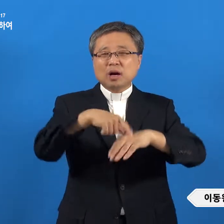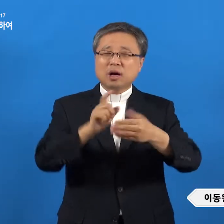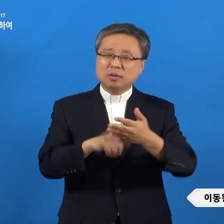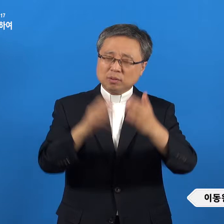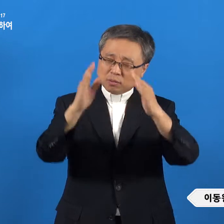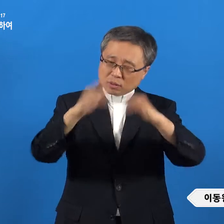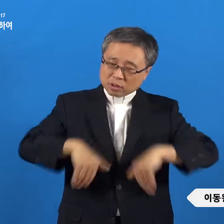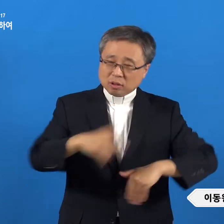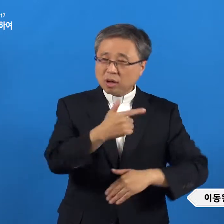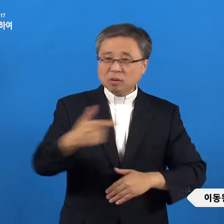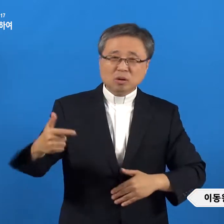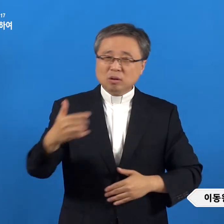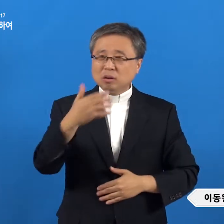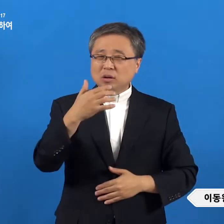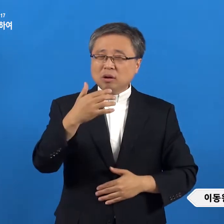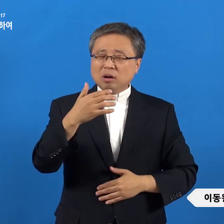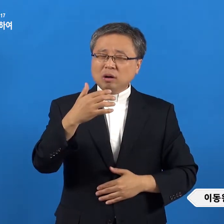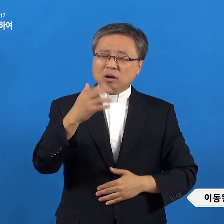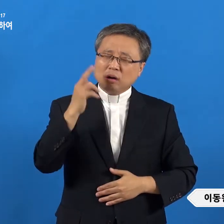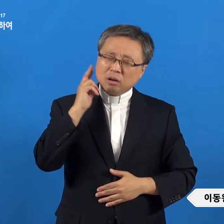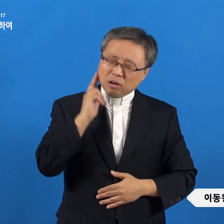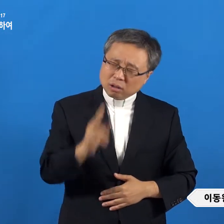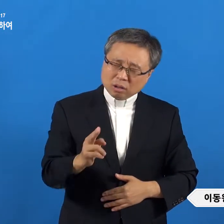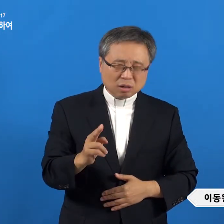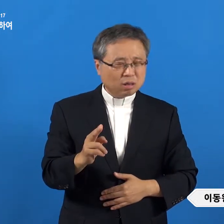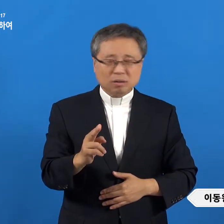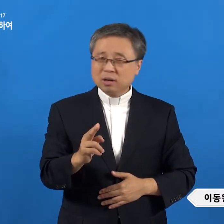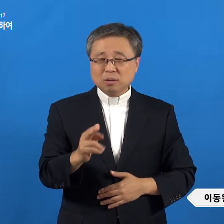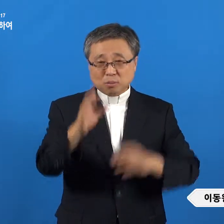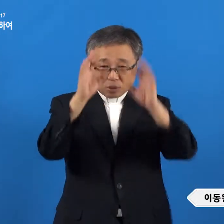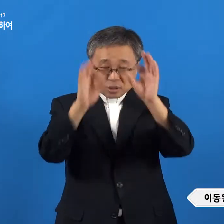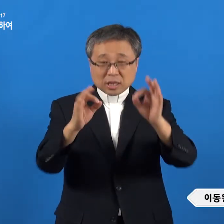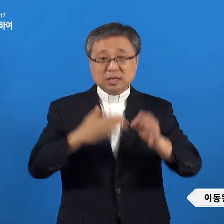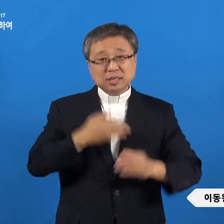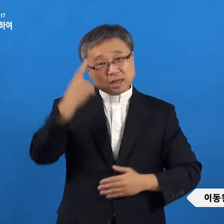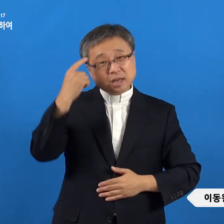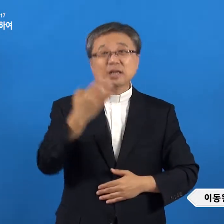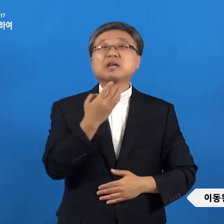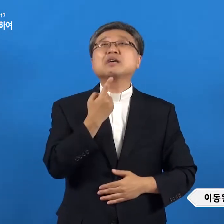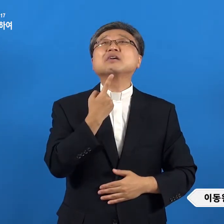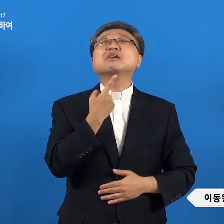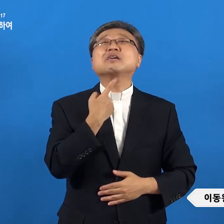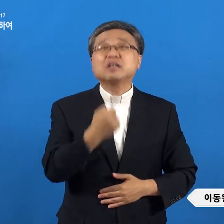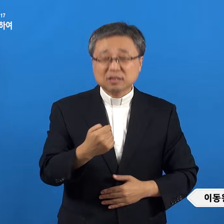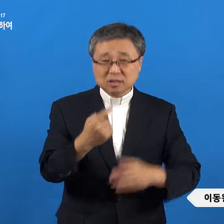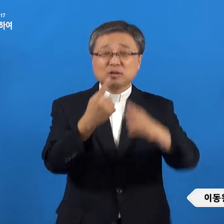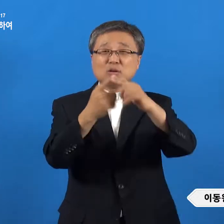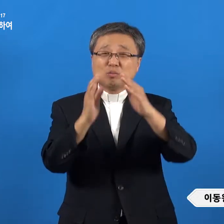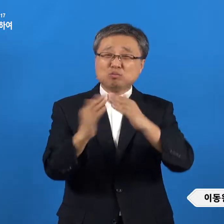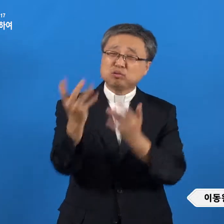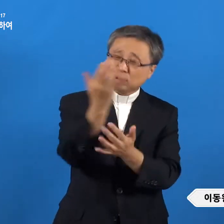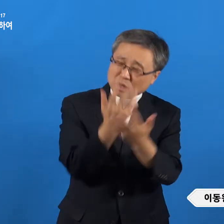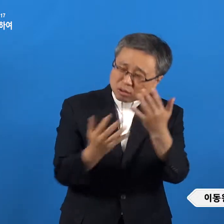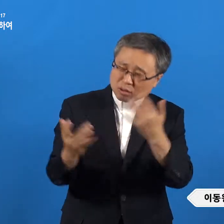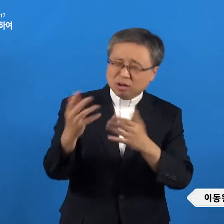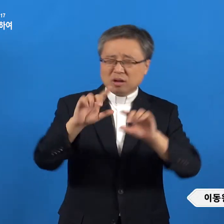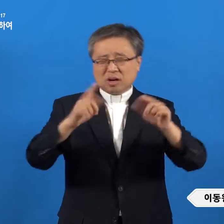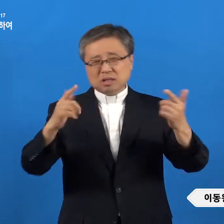비참하게 보이더라고요. 제가 생각했던 그런 교회 모습이 아니에요. 물론 그 후에 불도 나고 화재도 나고 여러 가지 변화를